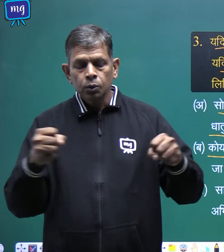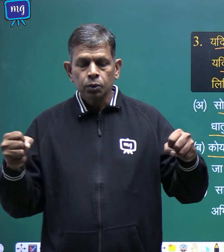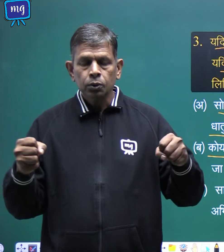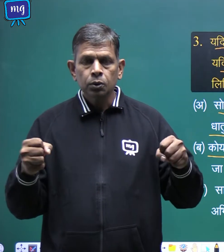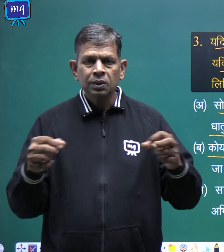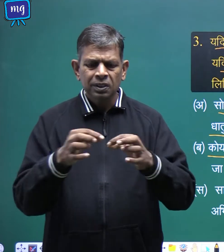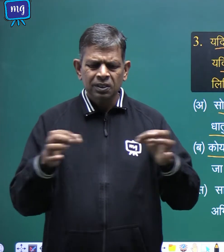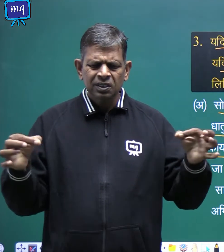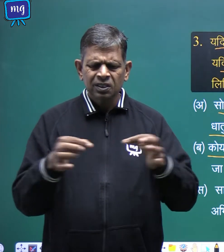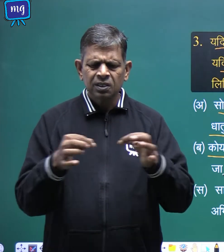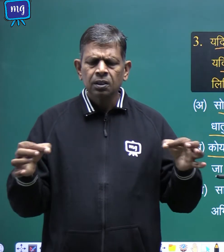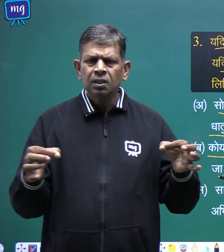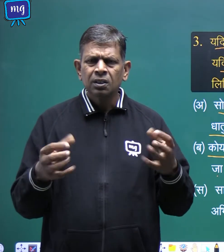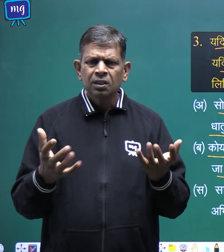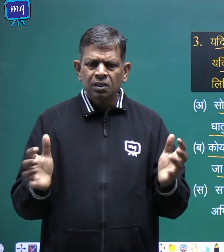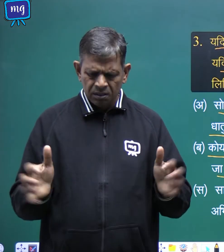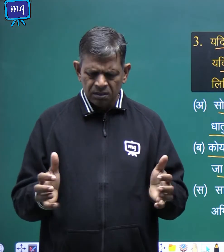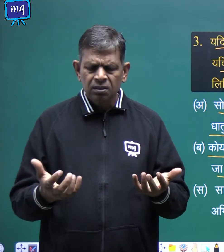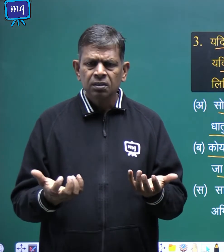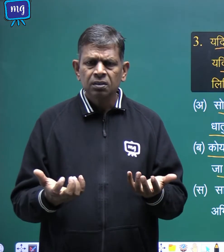तारे प्राप्त की जा सकती है?